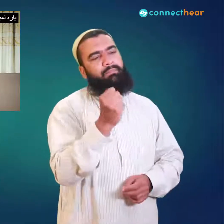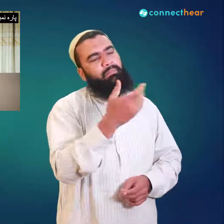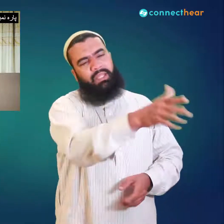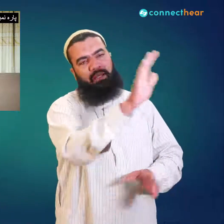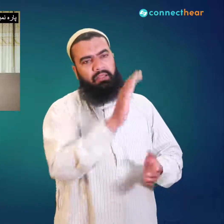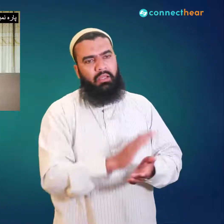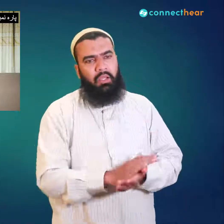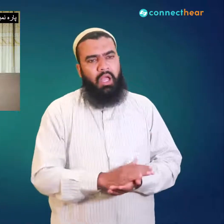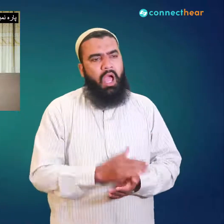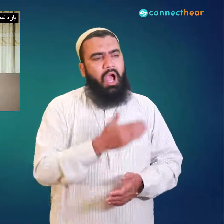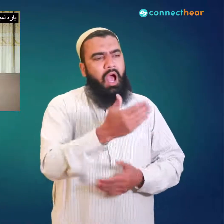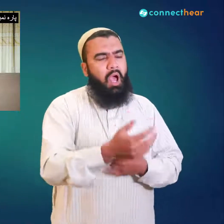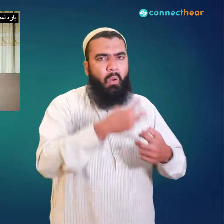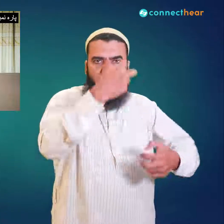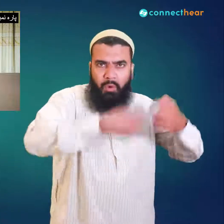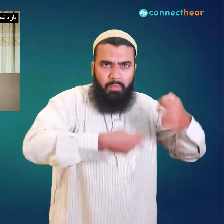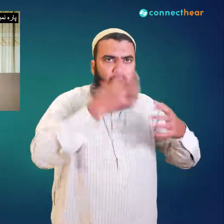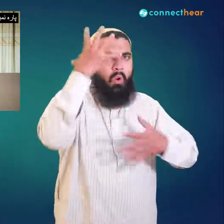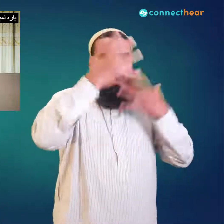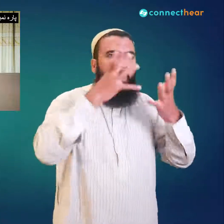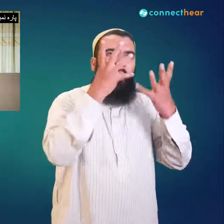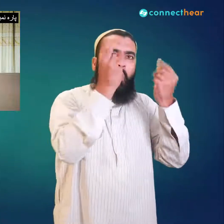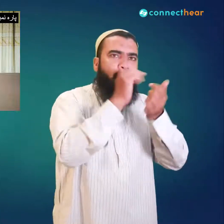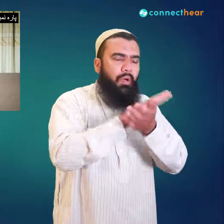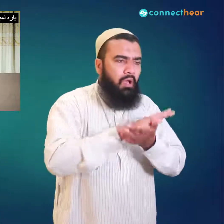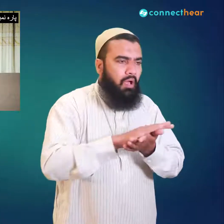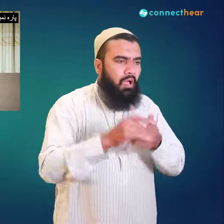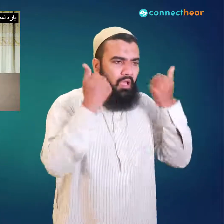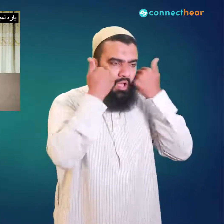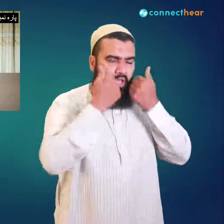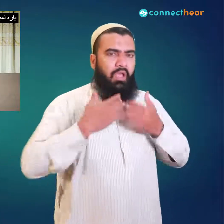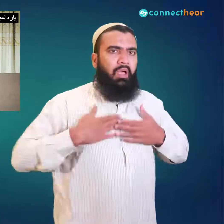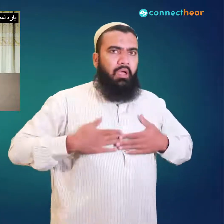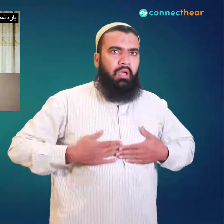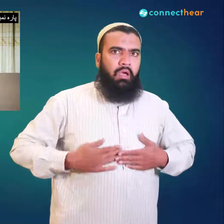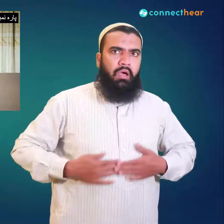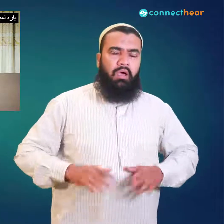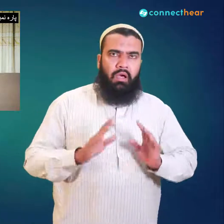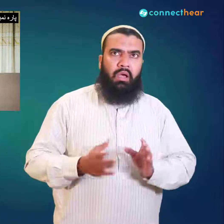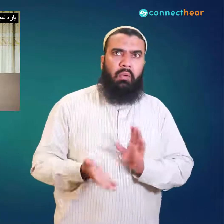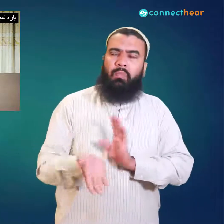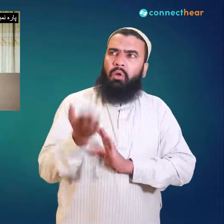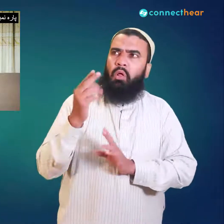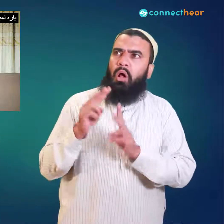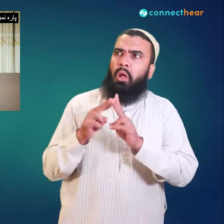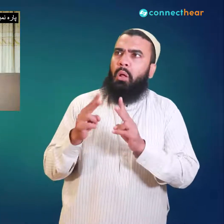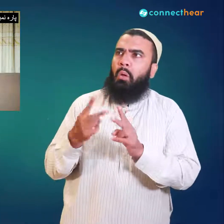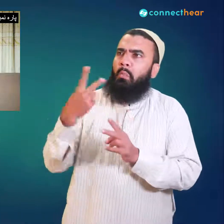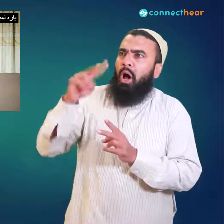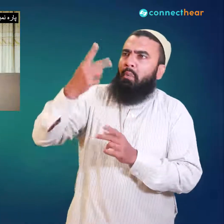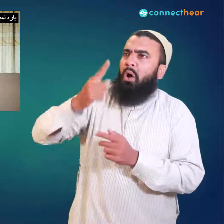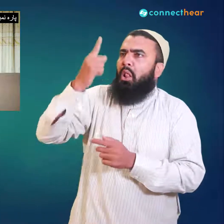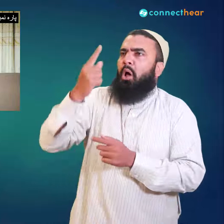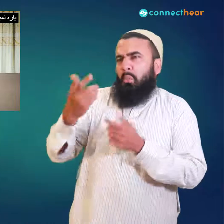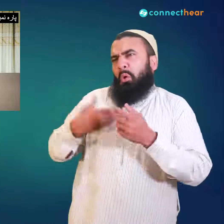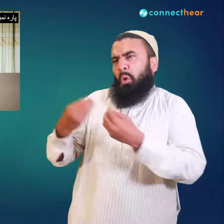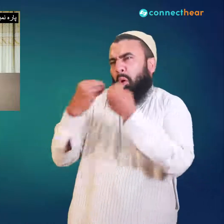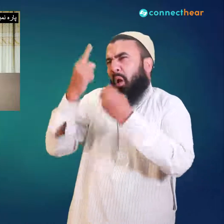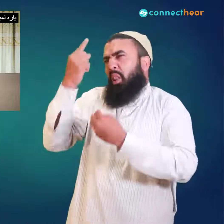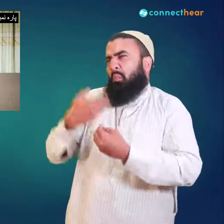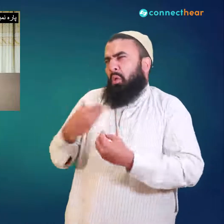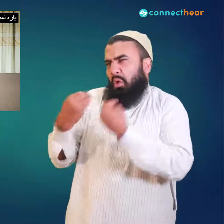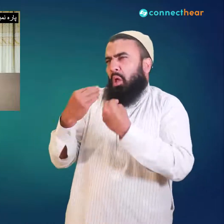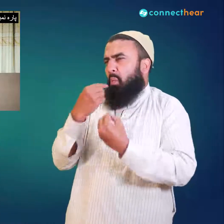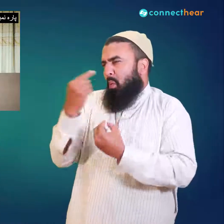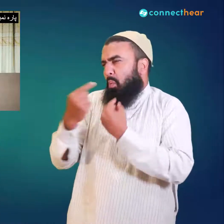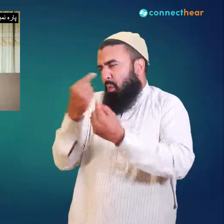جائے۔ پھر جب ہم اس کی تکلیف کو دور کر دیتے ہیں، فَلَمَّا كَشَفْنَا عَنْهُ ضُرَّهُ مَرَّ